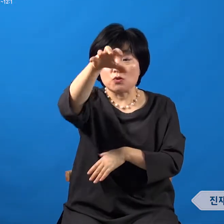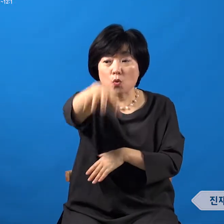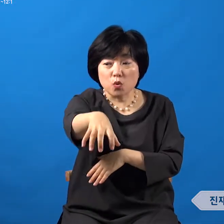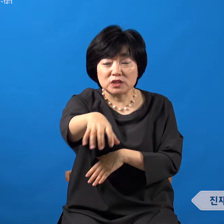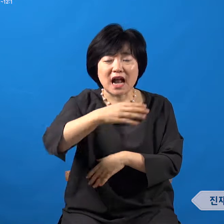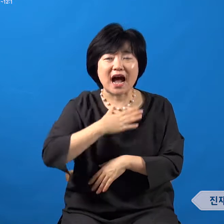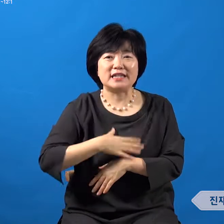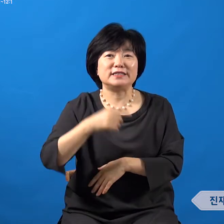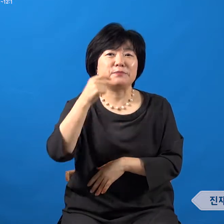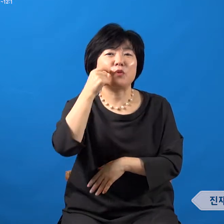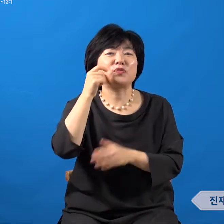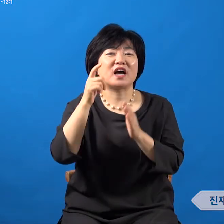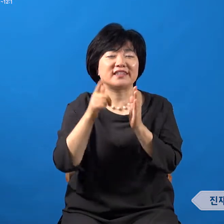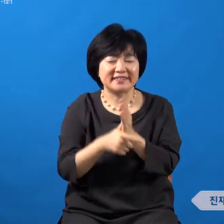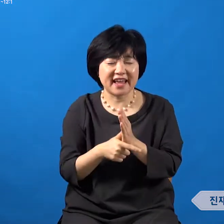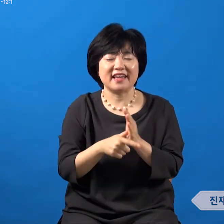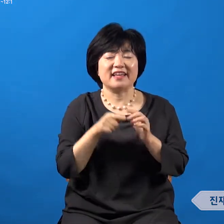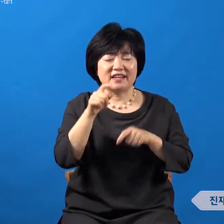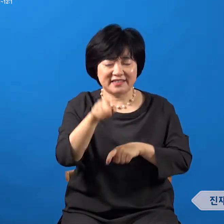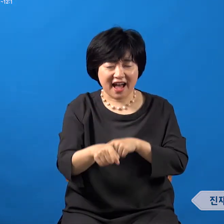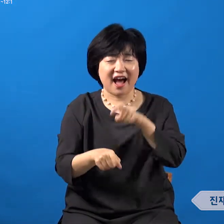바를 알지 못할 때